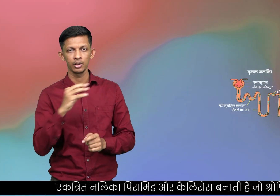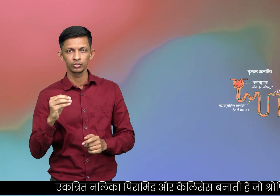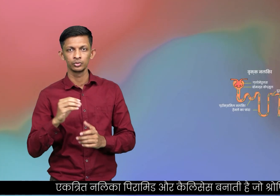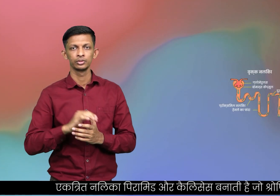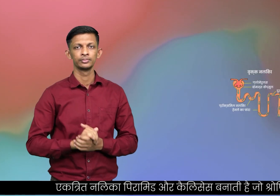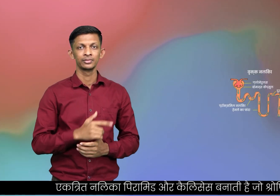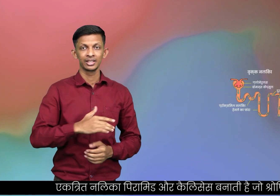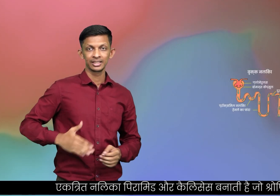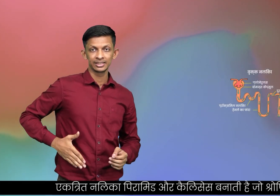हैं।